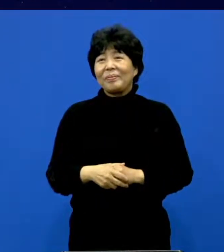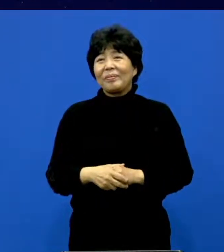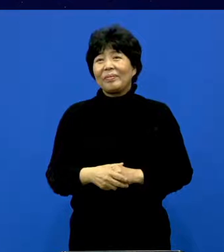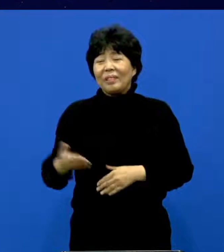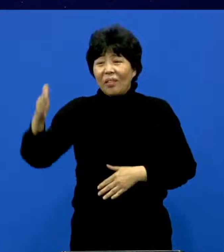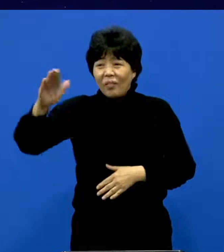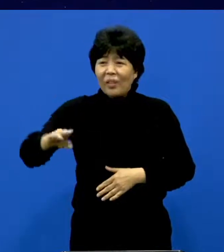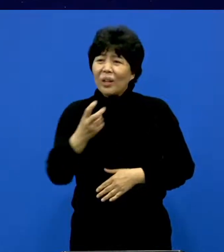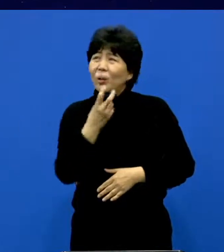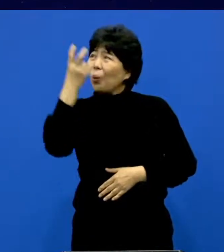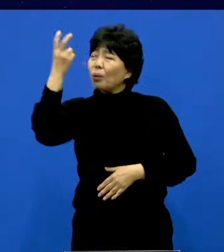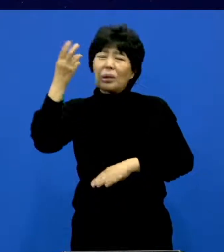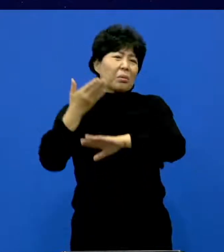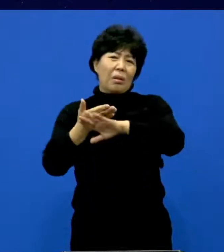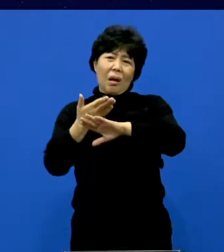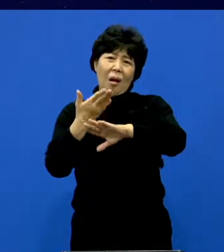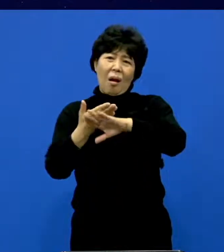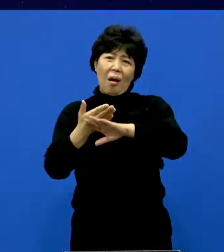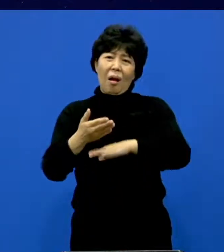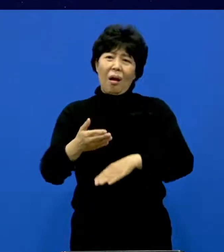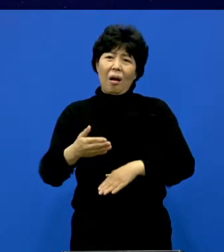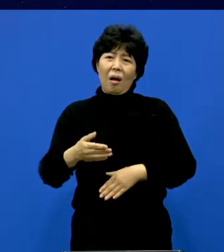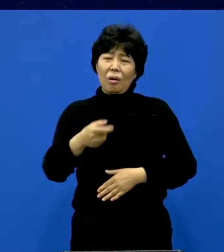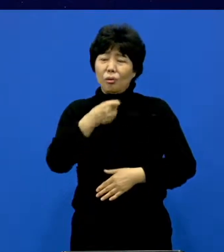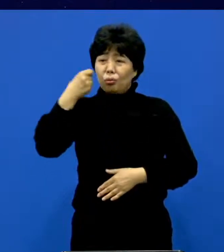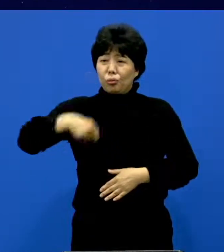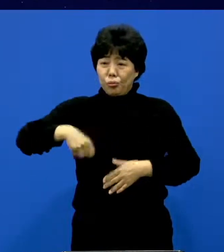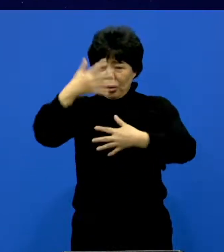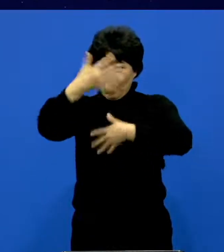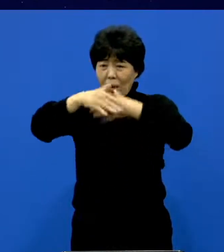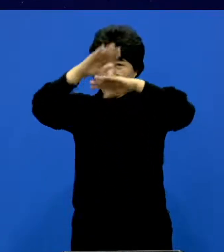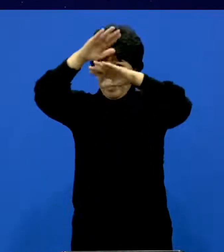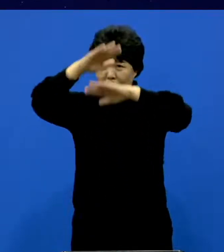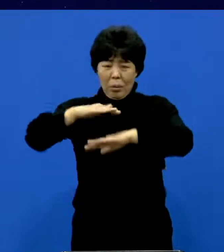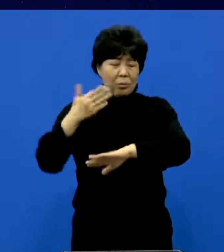근데 이 요셉은 중국 영화하고 다르게 흘러가는 거죠.